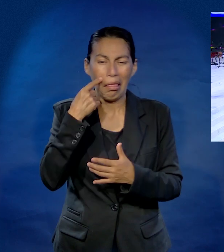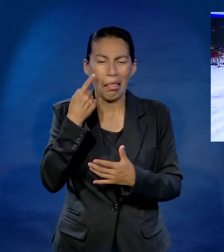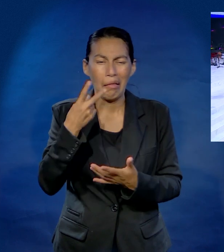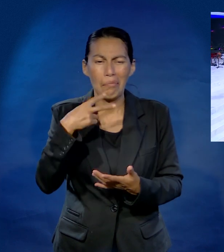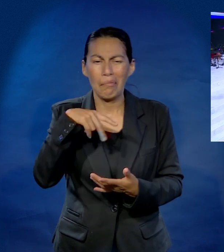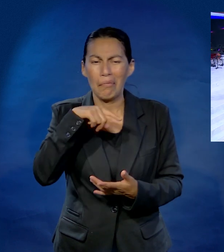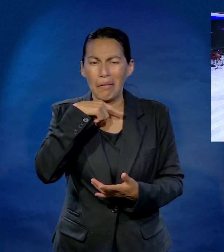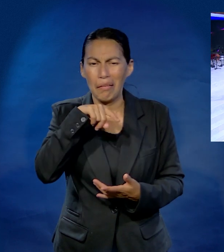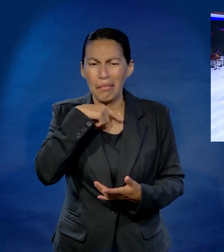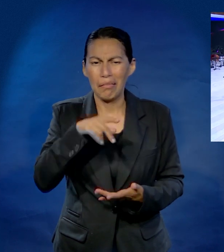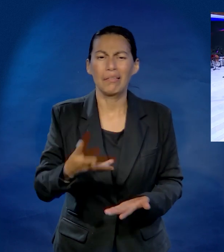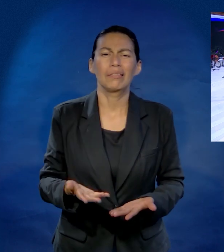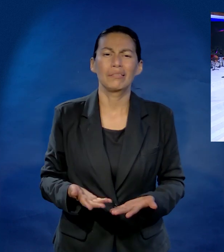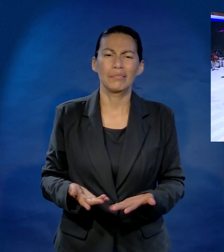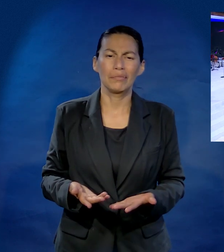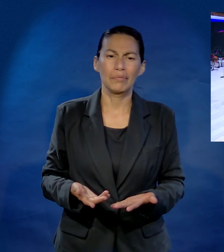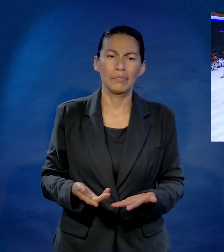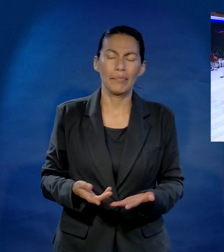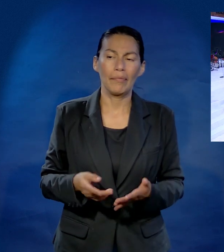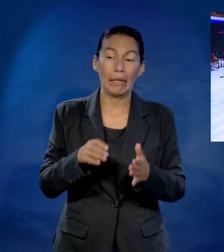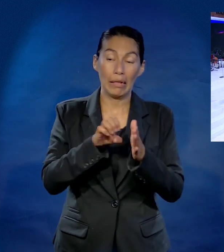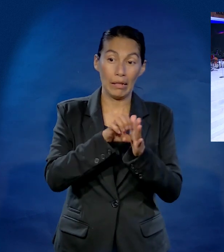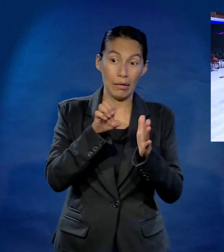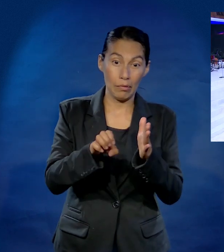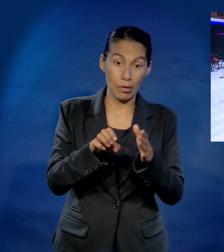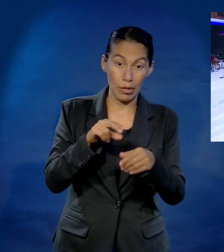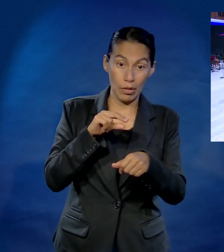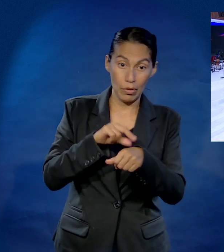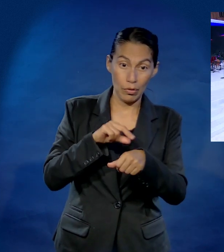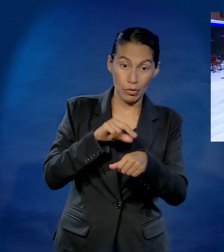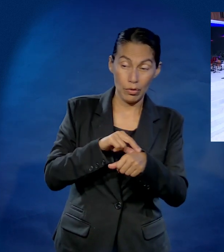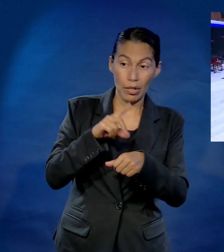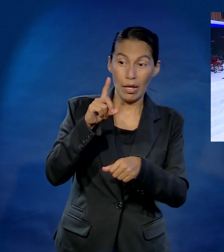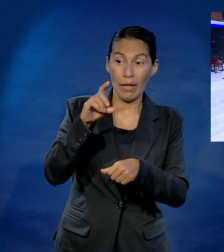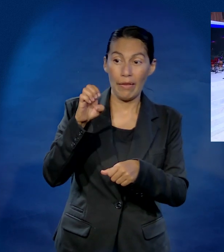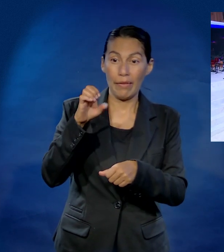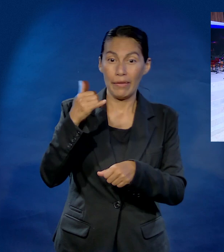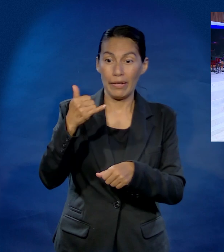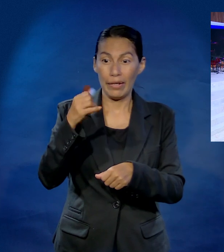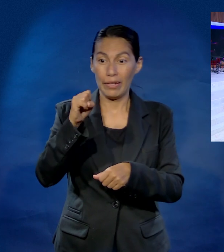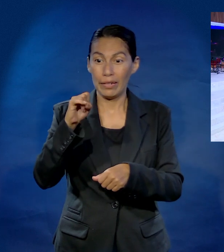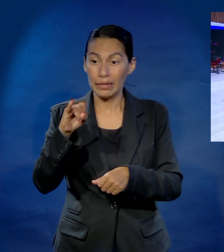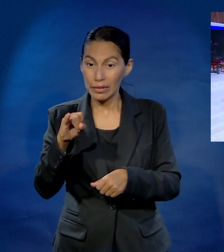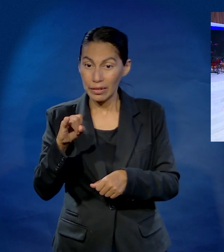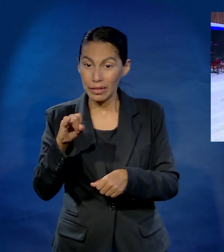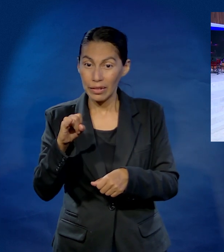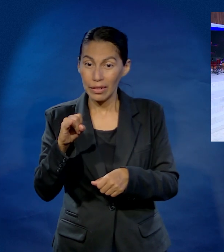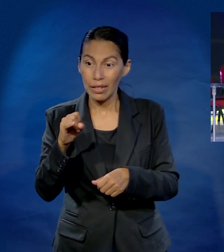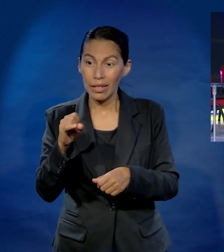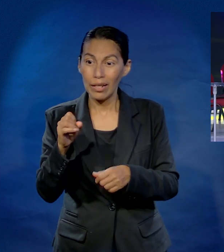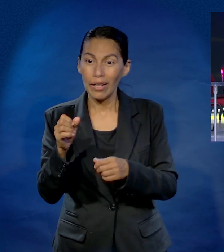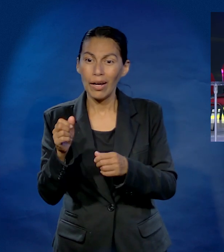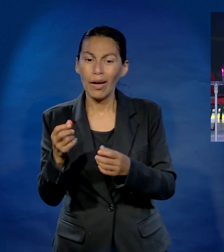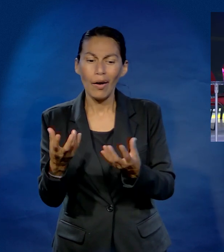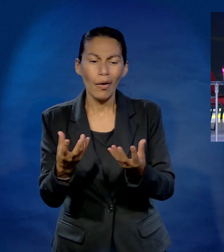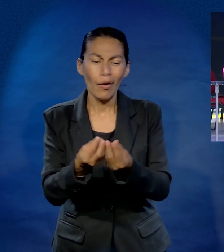porque mis ojos estaban llenos de adolescencia mirando cosas sin sentido.